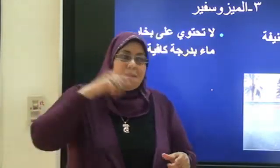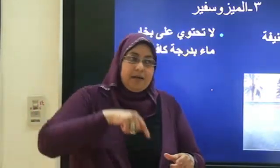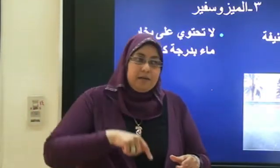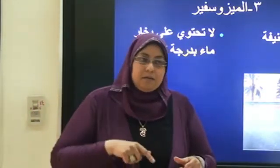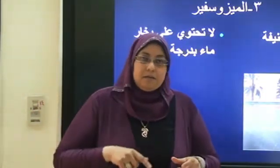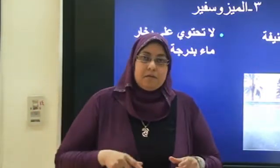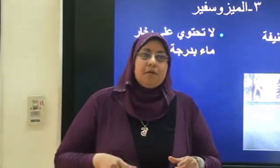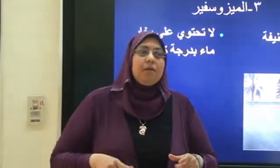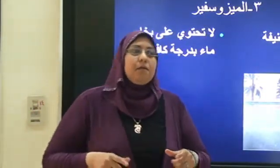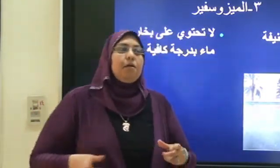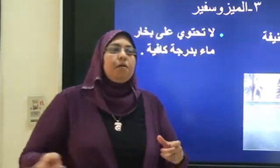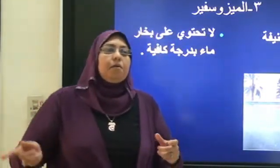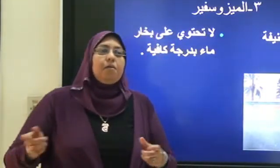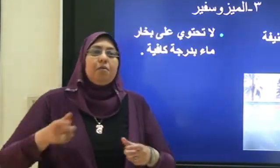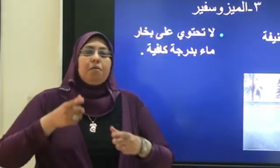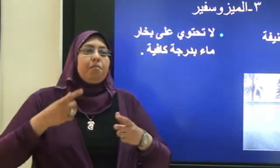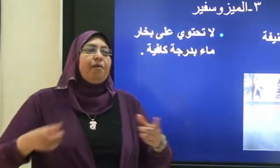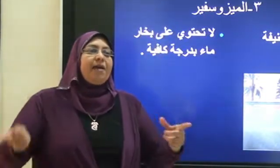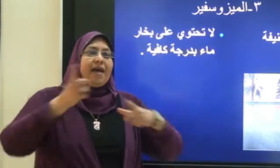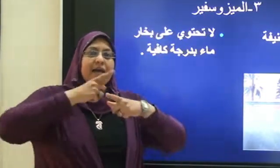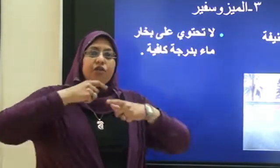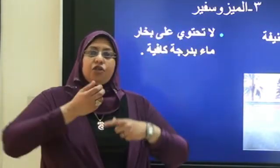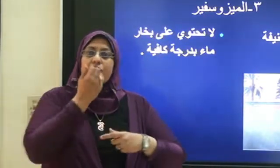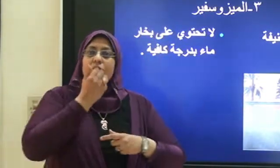كمان ما فيهاش